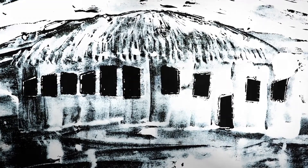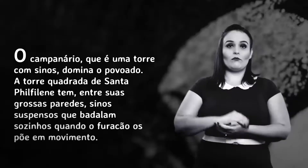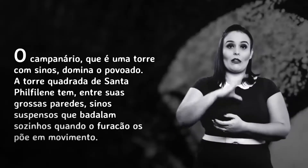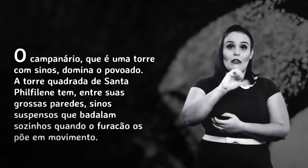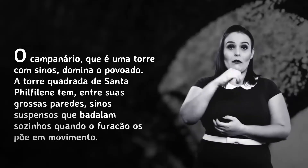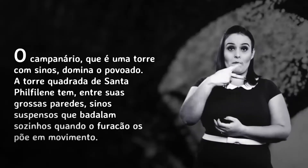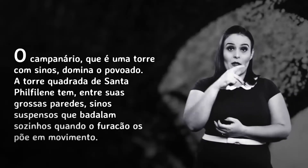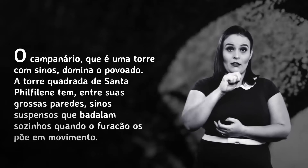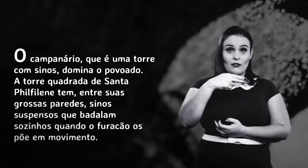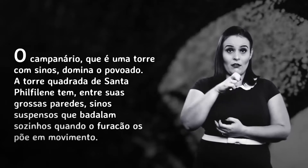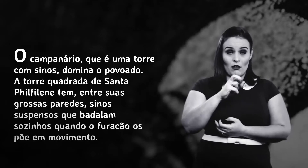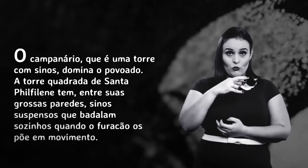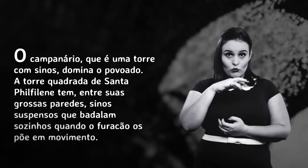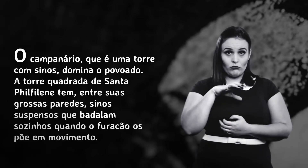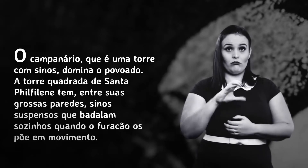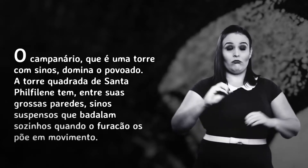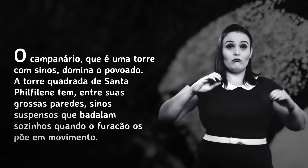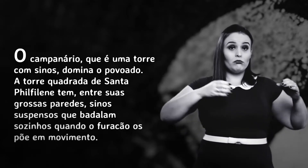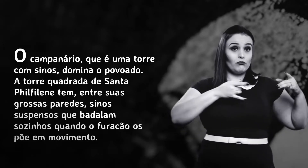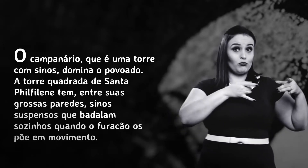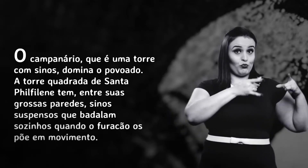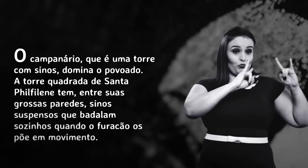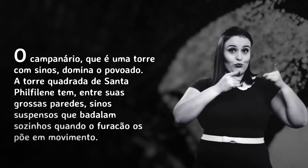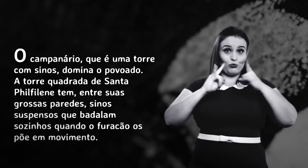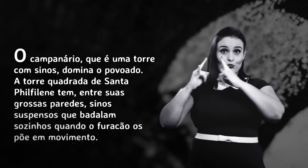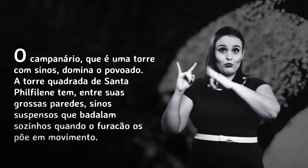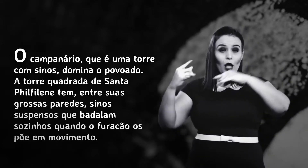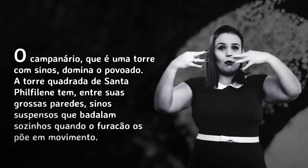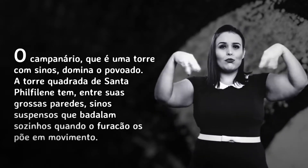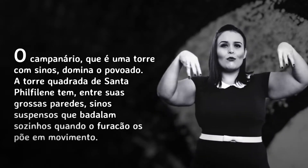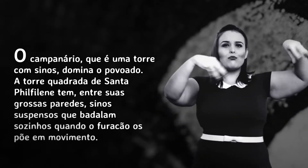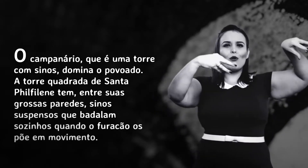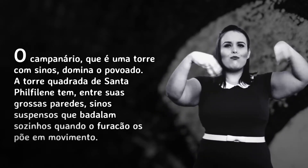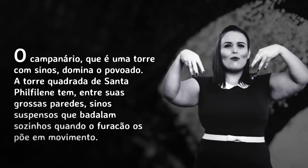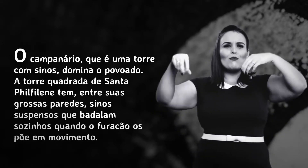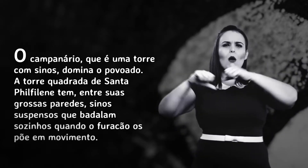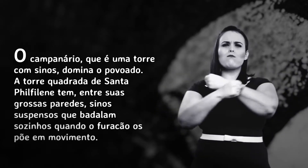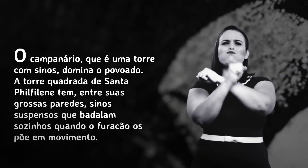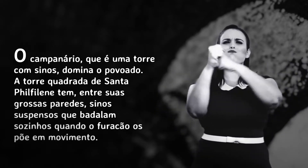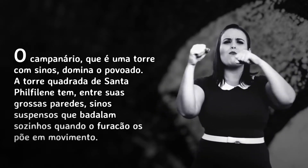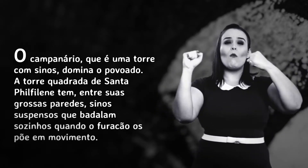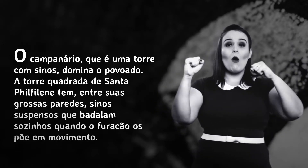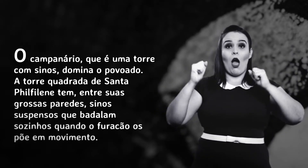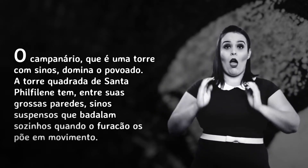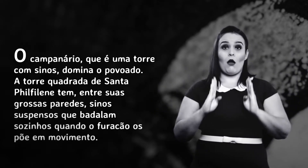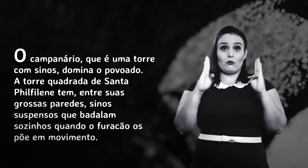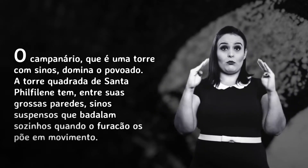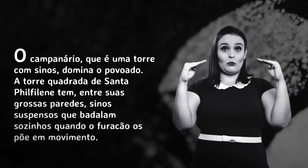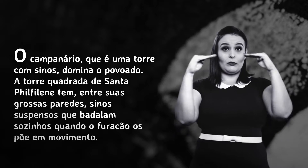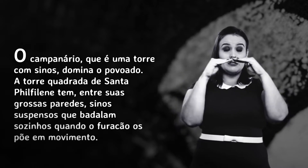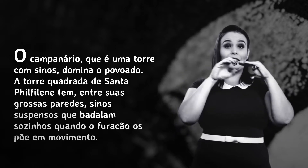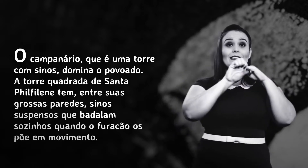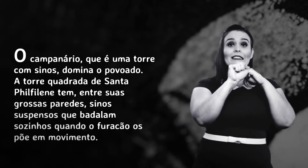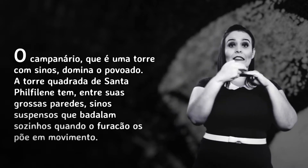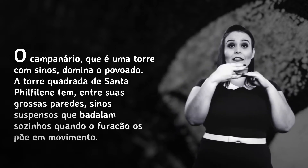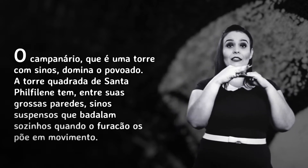O campanário, que é uma torre com sinos, domina o povoado. A torre quadrada de Santa Filfilene tem entre suas